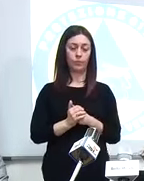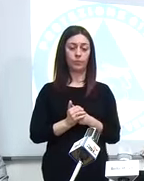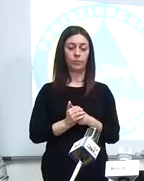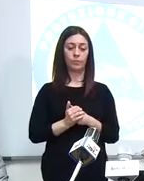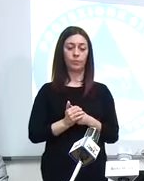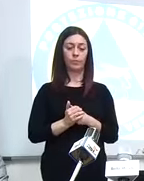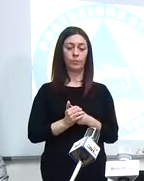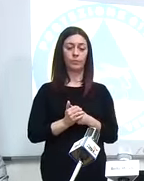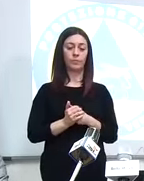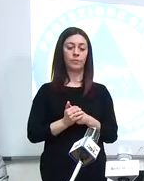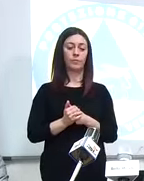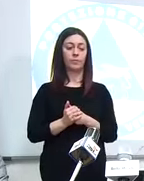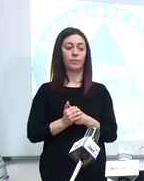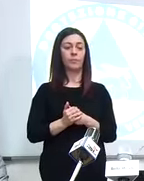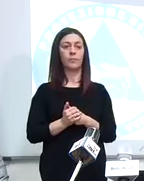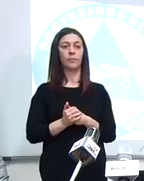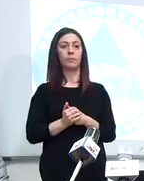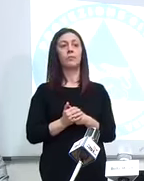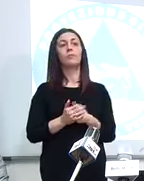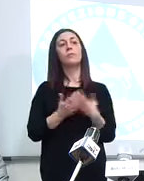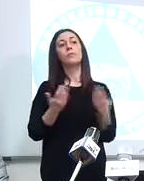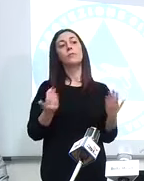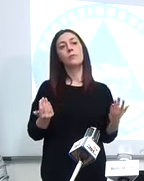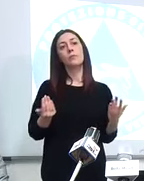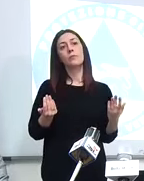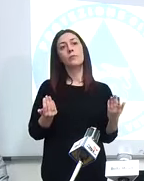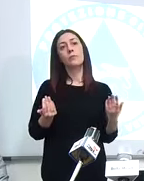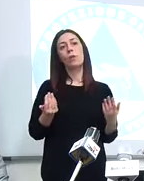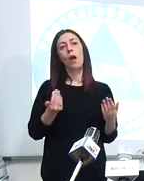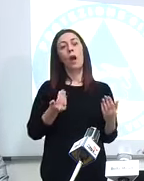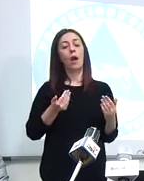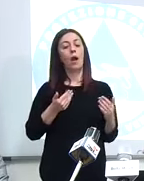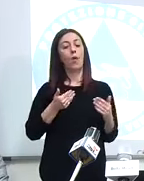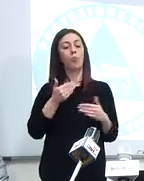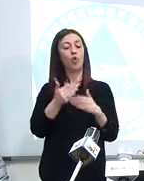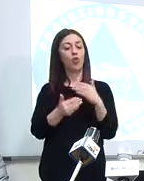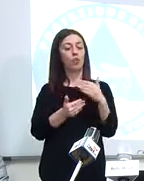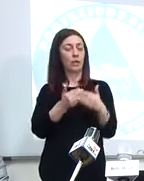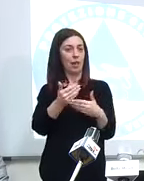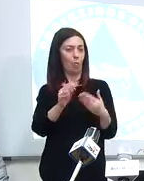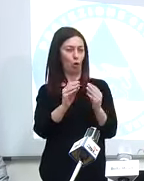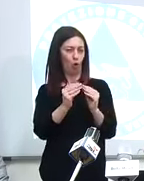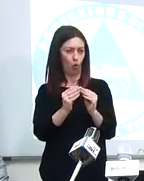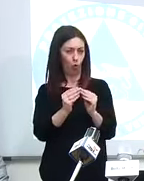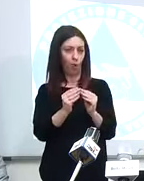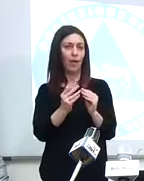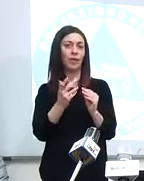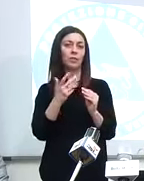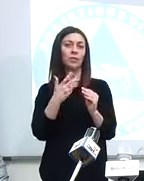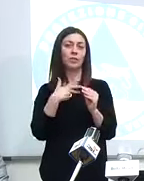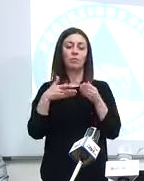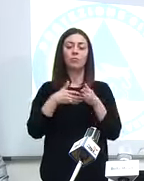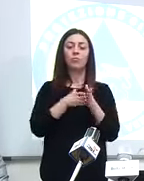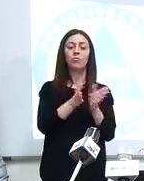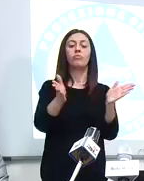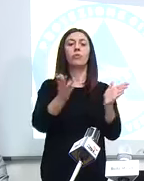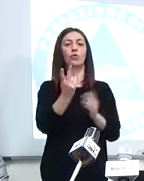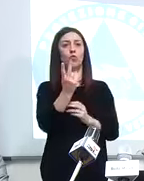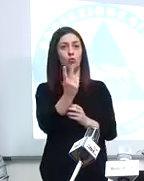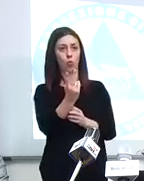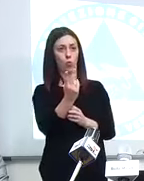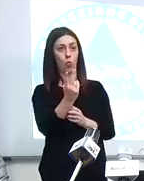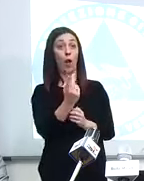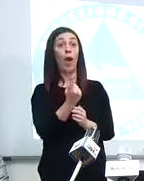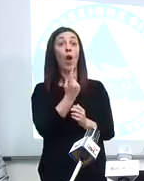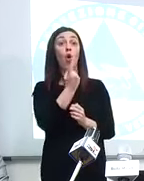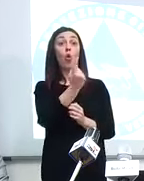come procediamo ha due tipi di indirizzi che sono legati da un lato appunto al numero